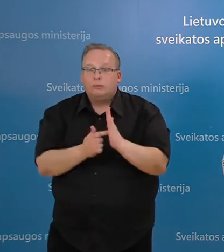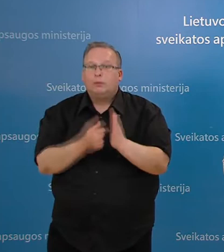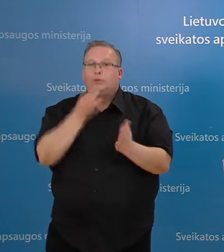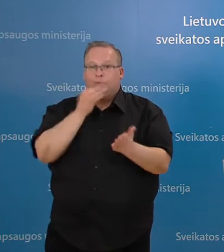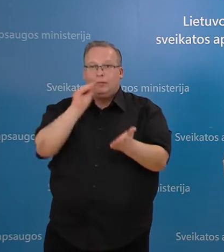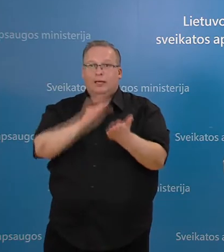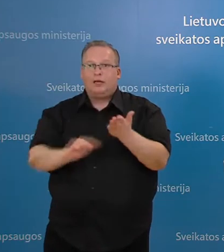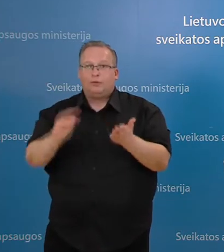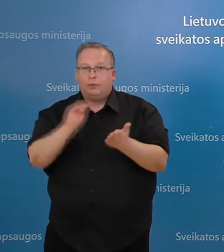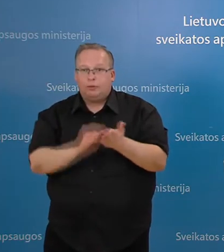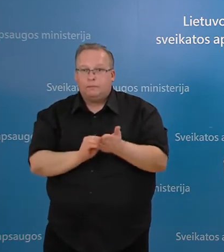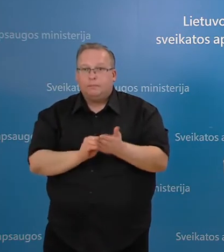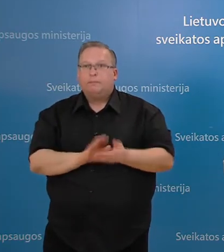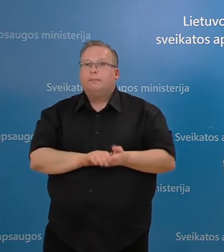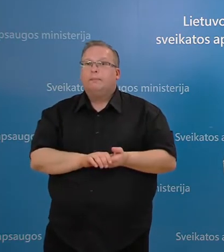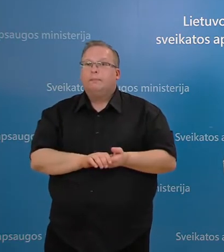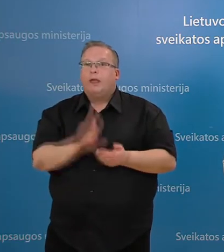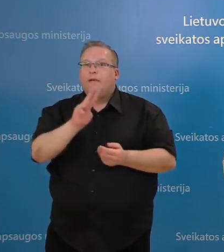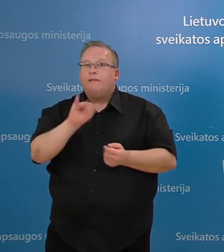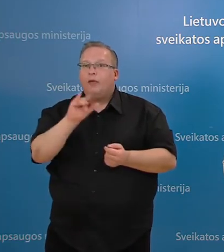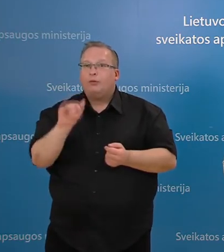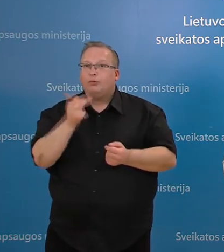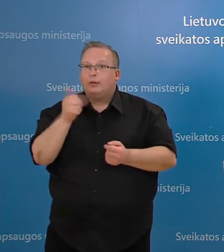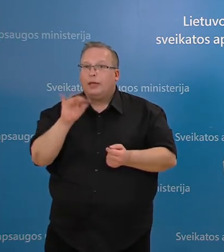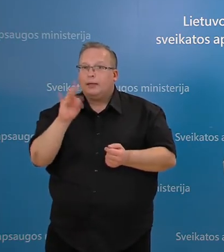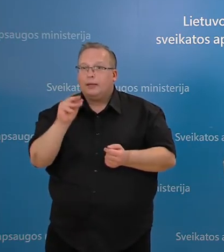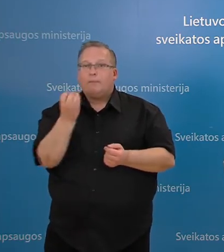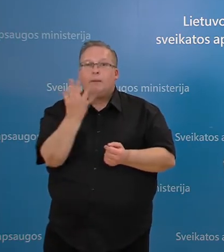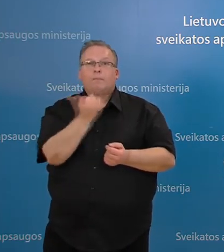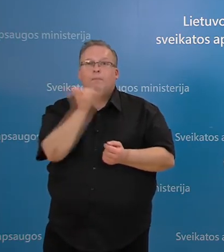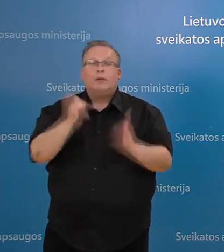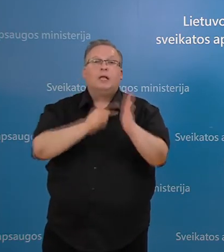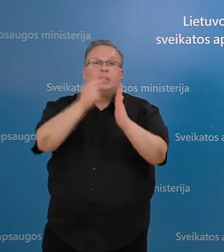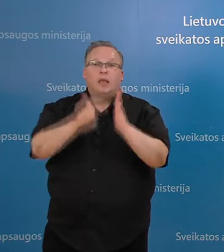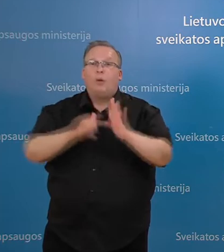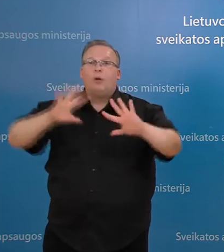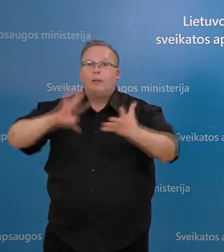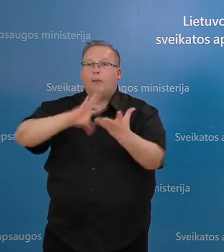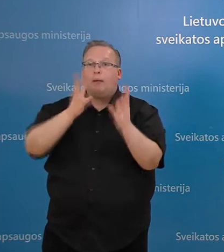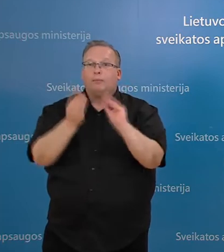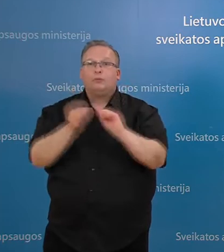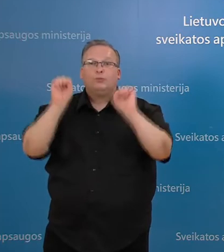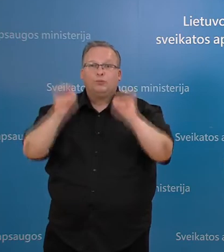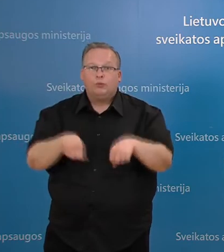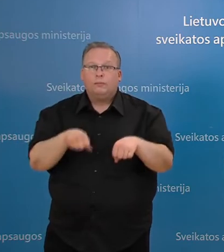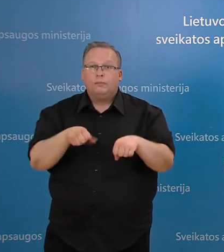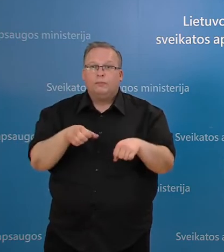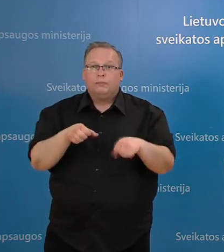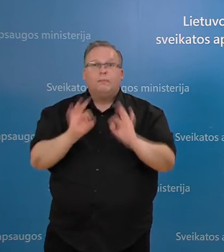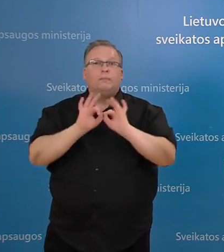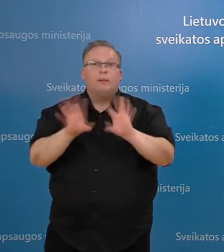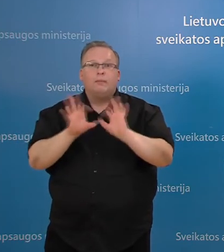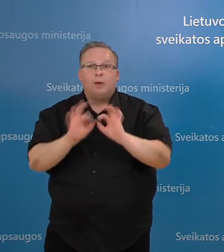kartojasi. Lauryna Vireliūnaitė iš 15 minučių klausė. Kaip apskritai pakomentuotumėte tai,